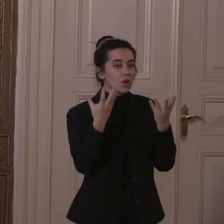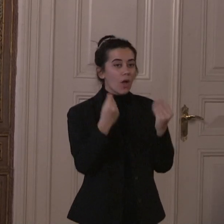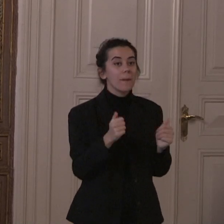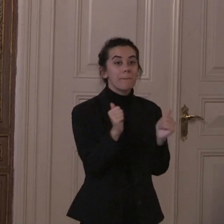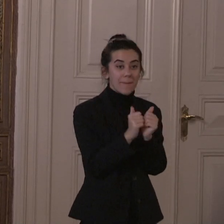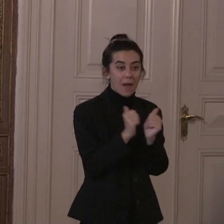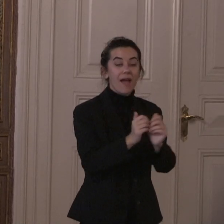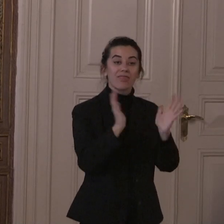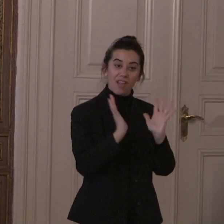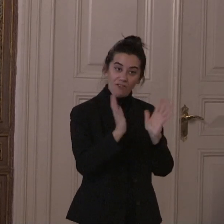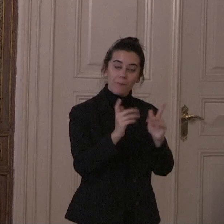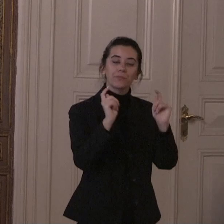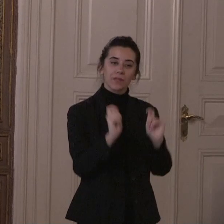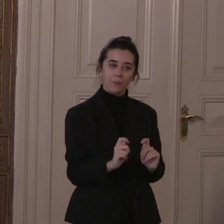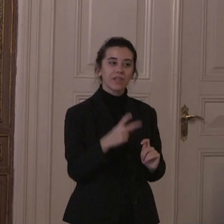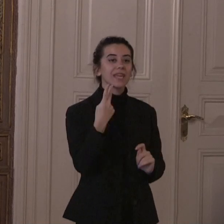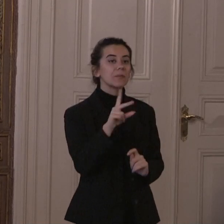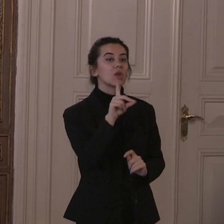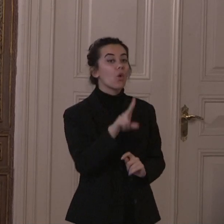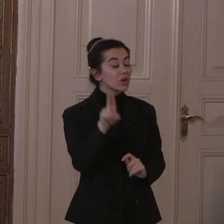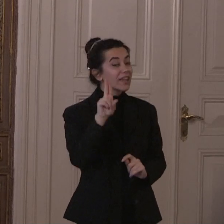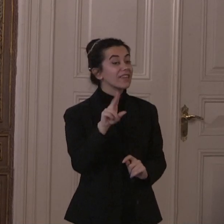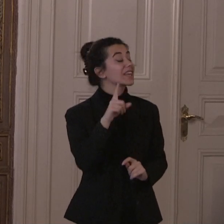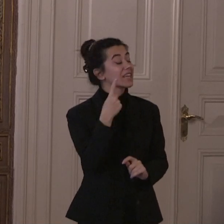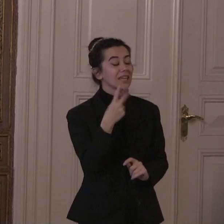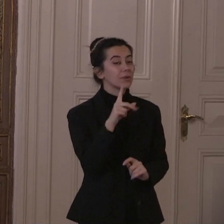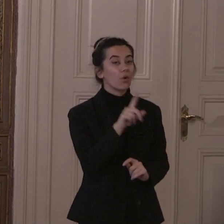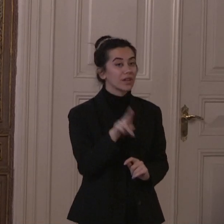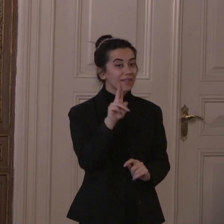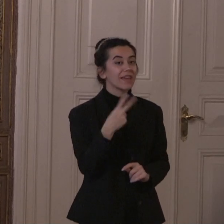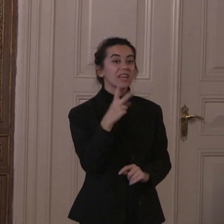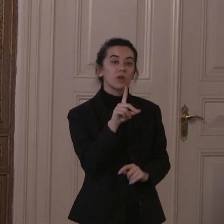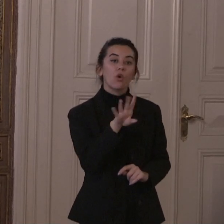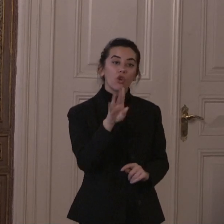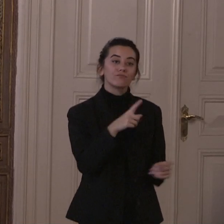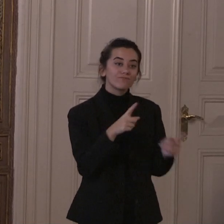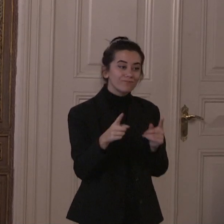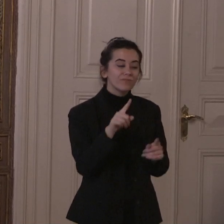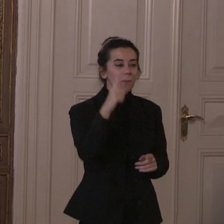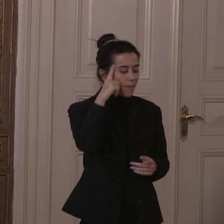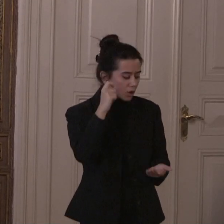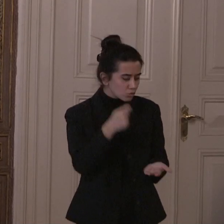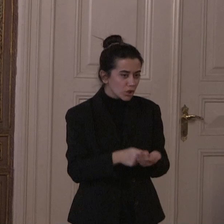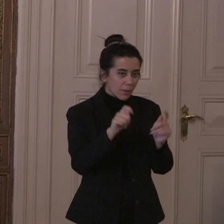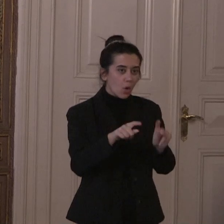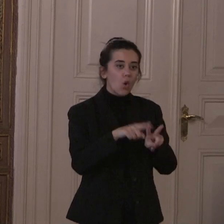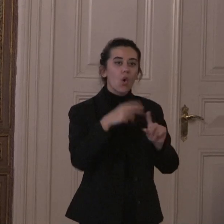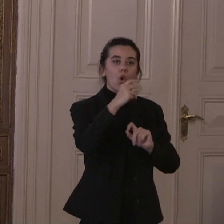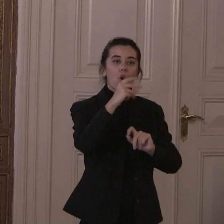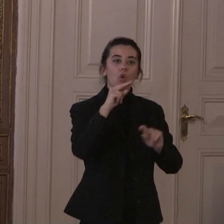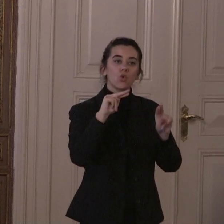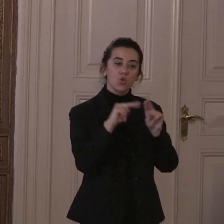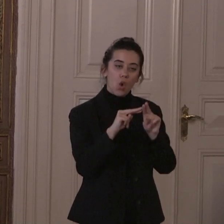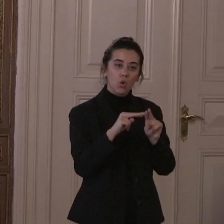yürüttük. 2017'de, 2014'te başvuru yaptığımız YÖK engellilik araştırmaları tezli